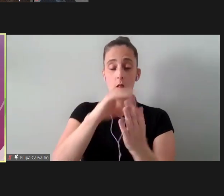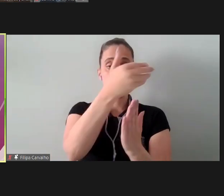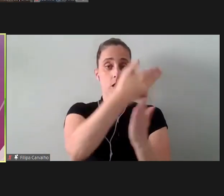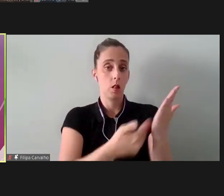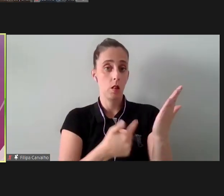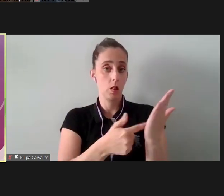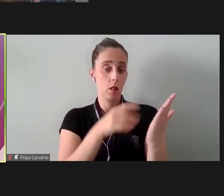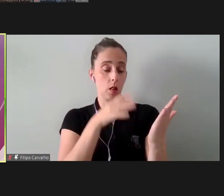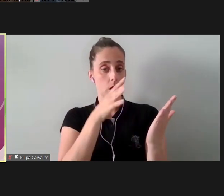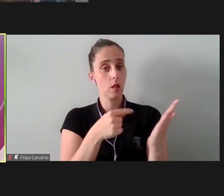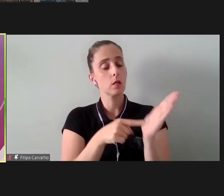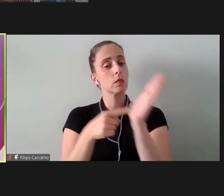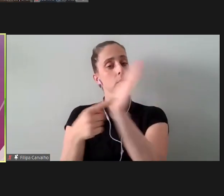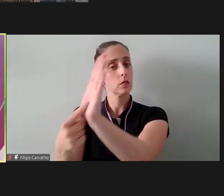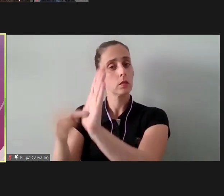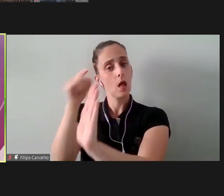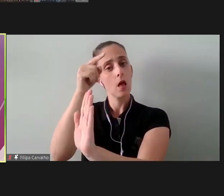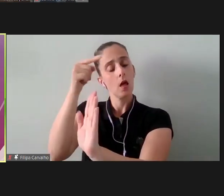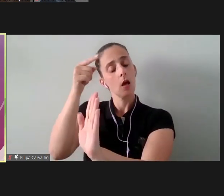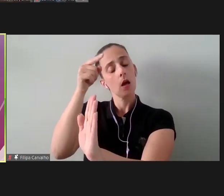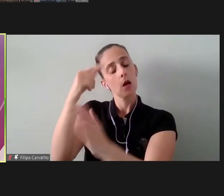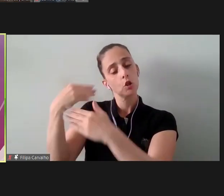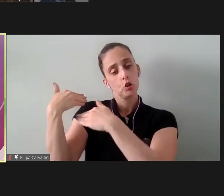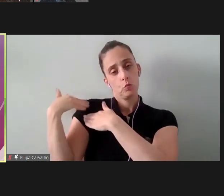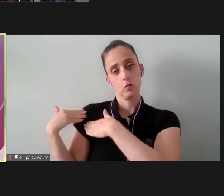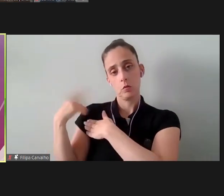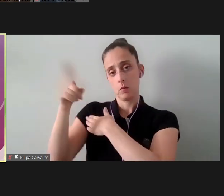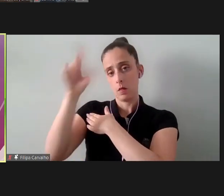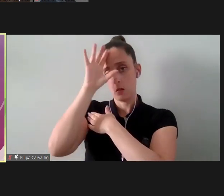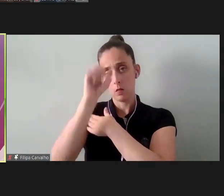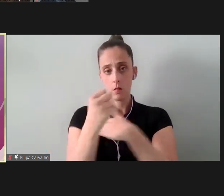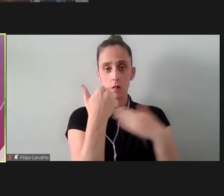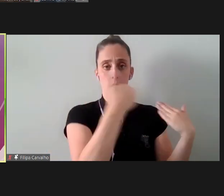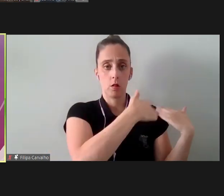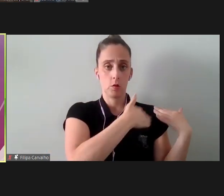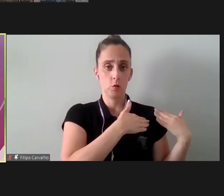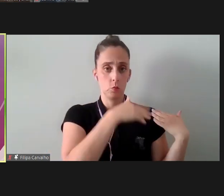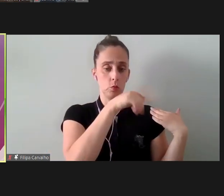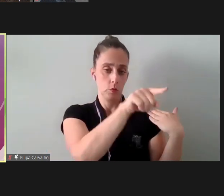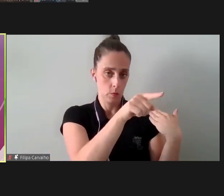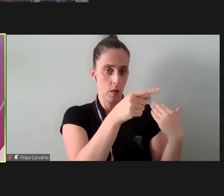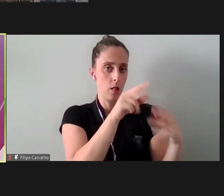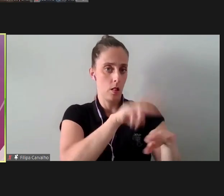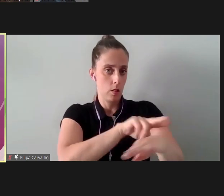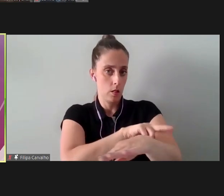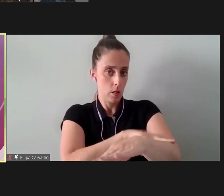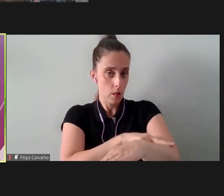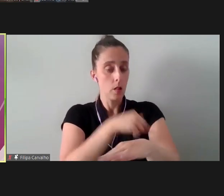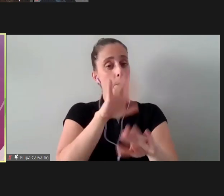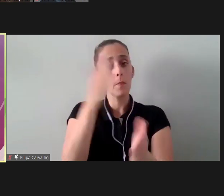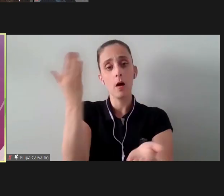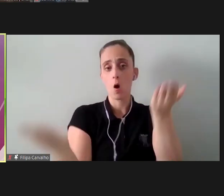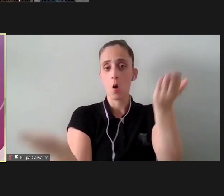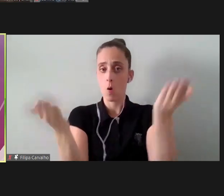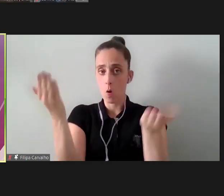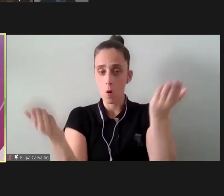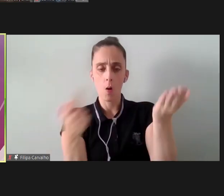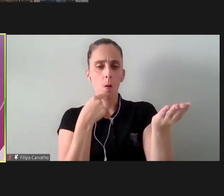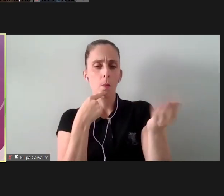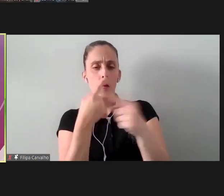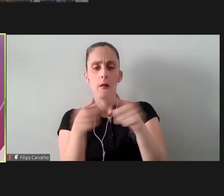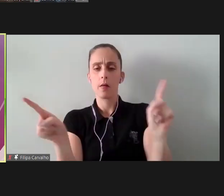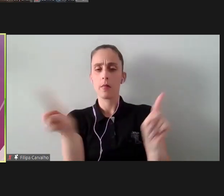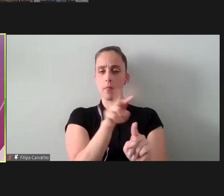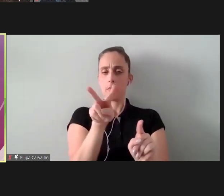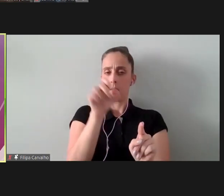papel que é atribuído ao governo e um papel que é atribuído à administração. E começar por separar e compreender os diferentes papéis é fundamental. Ora, o